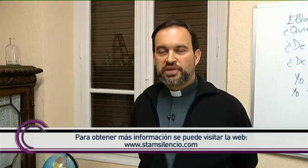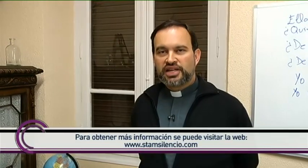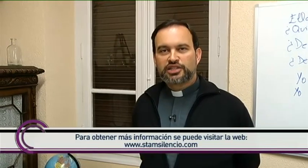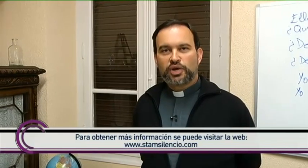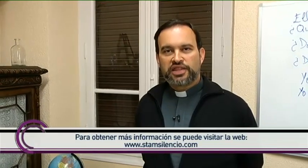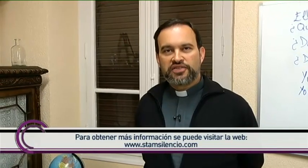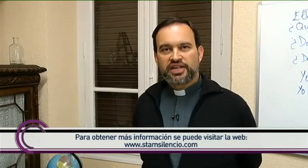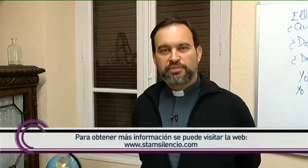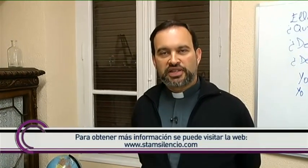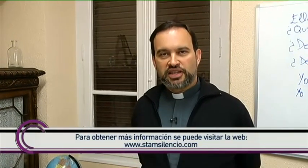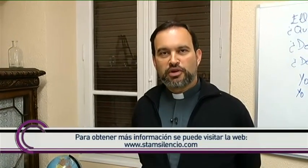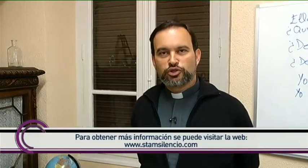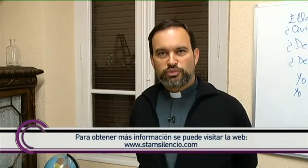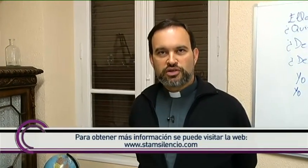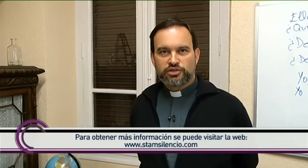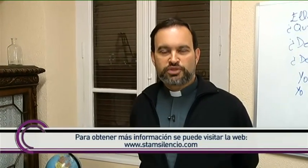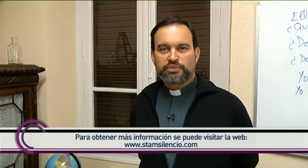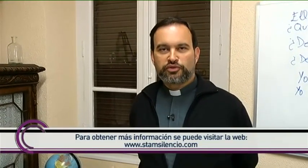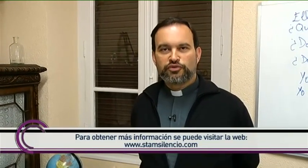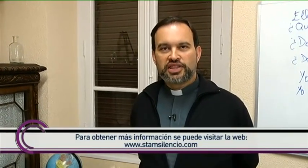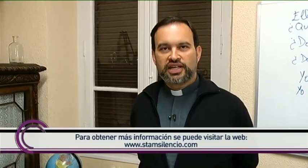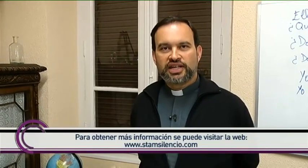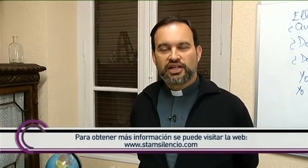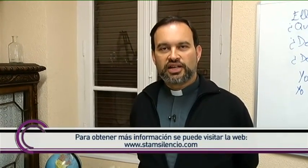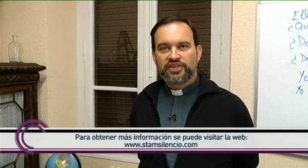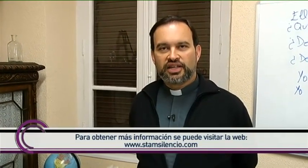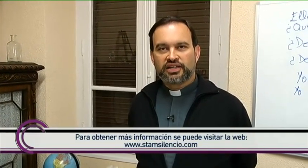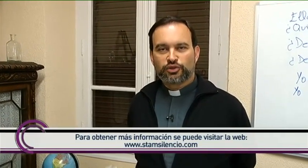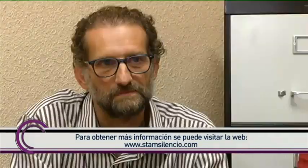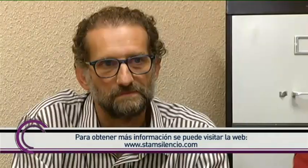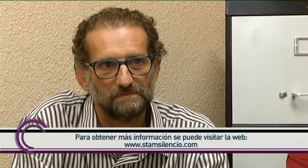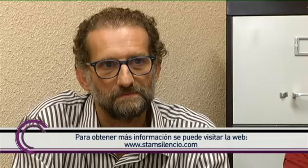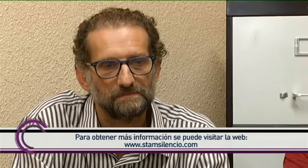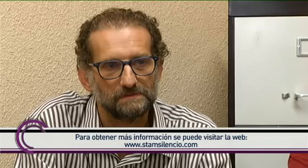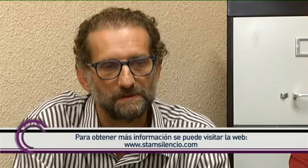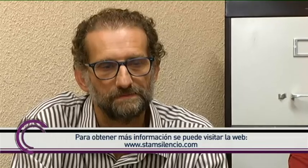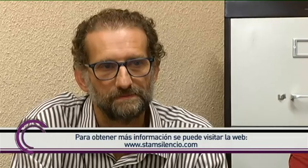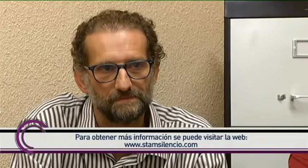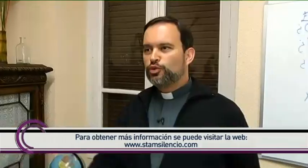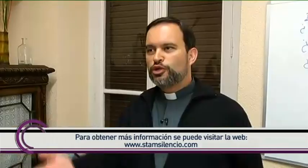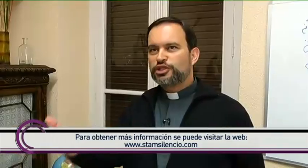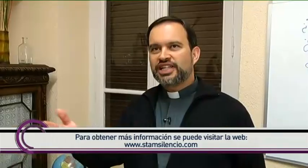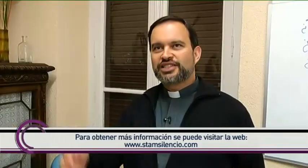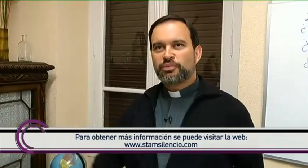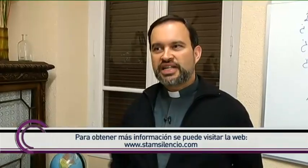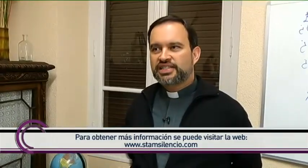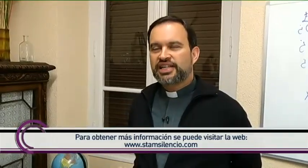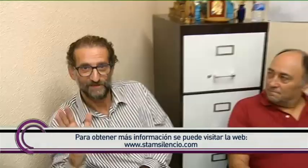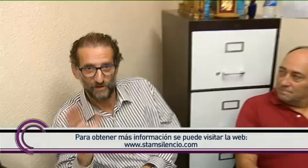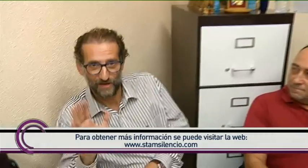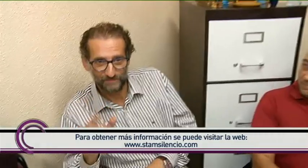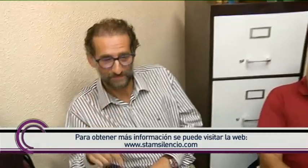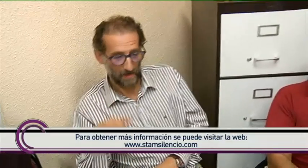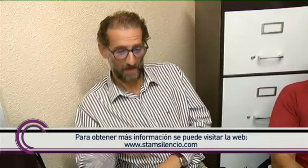y también en la escuela de fe que participa los domingos pues a profundizar en la fe católica. Otro de los alumnos es Tomás.